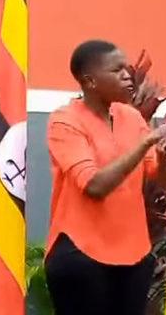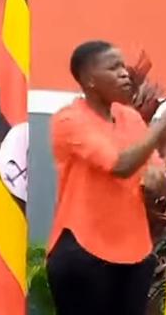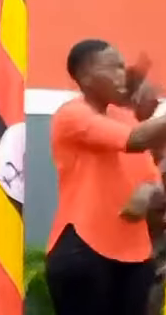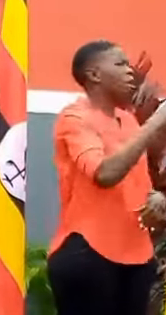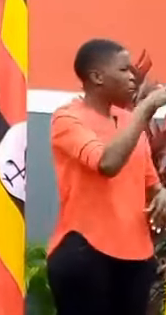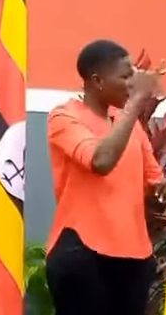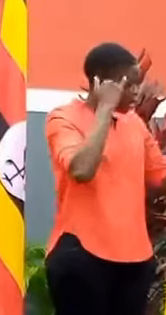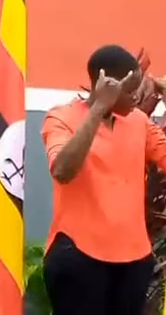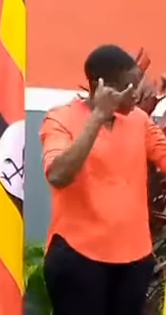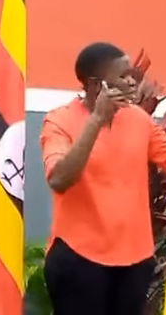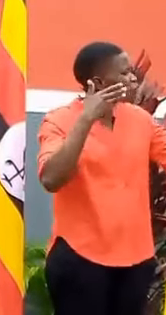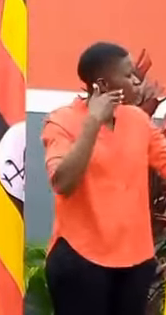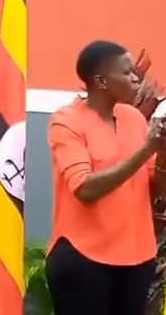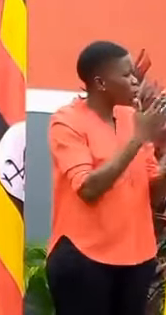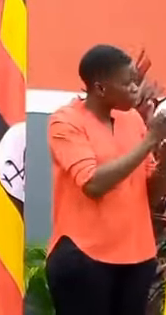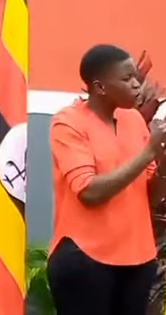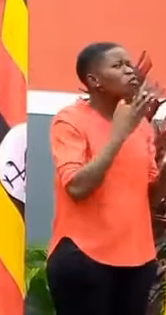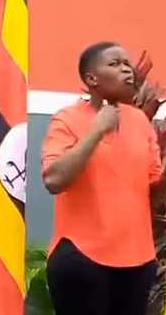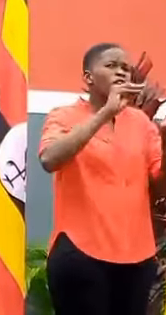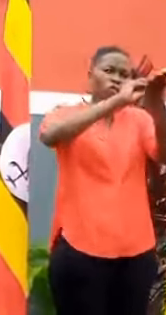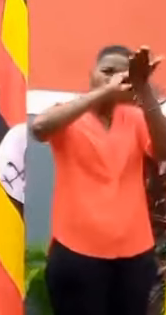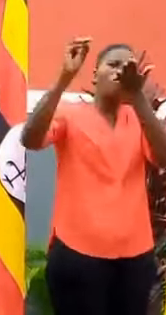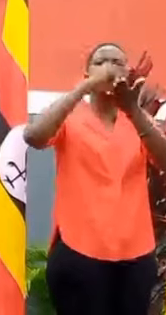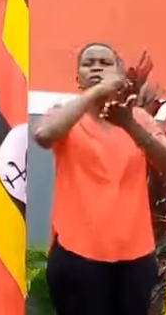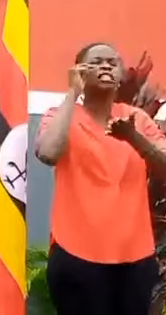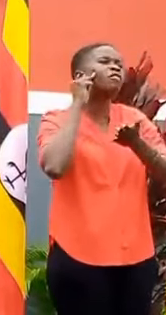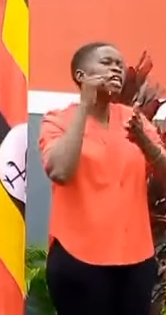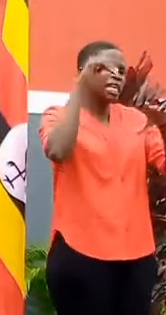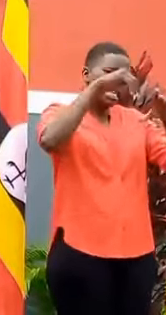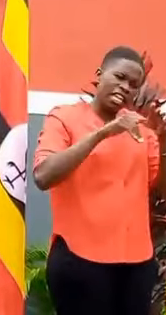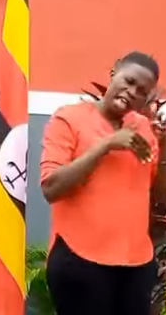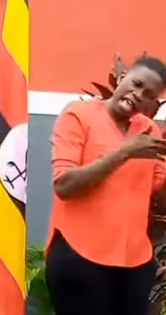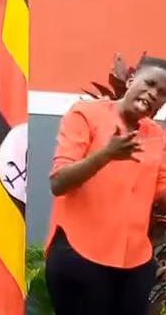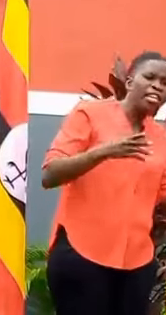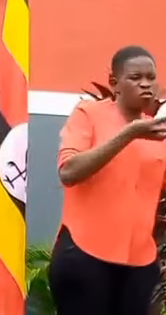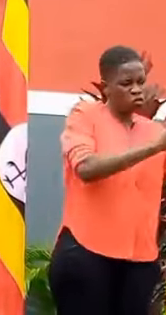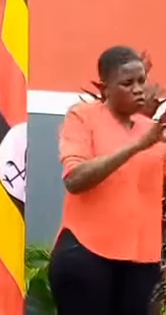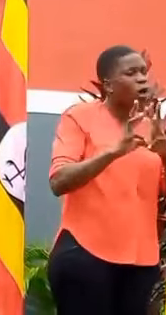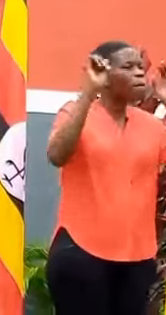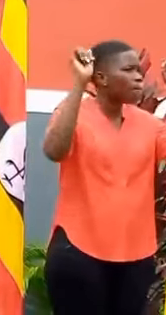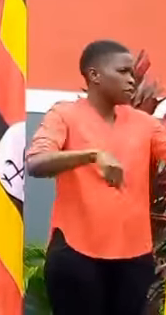because we want to remove the dictator by any legal and constitutional means necessary